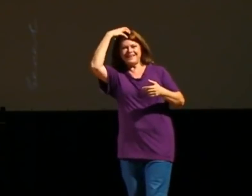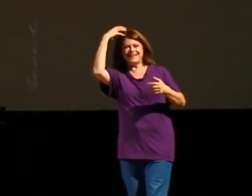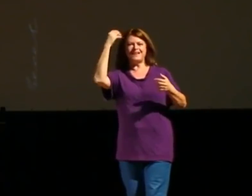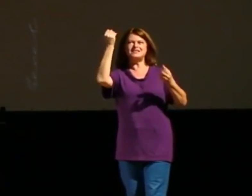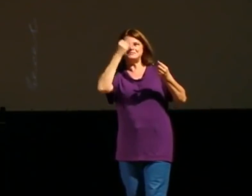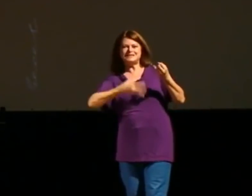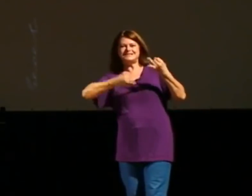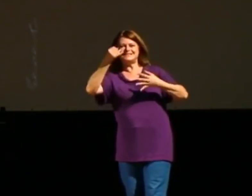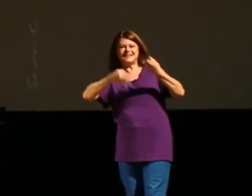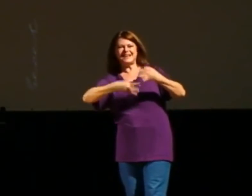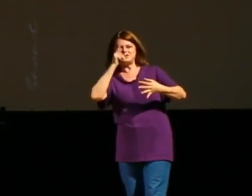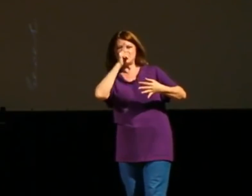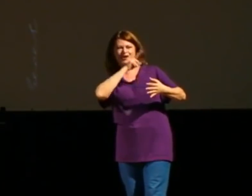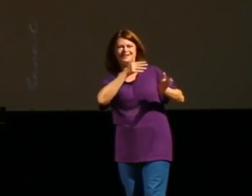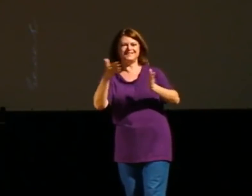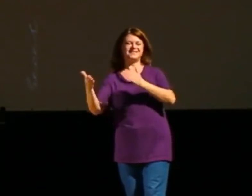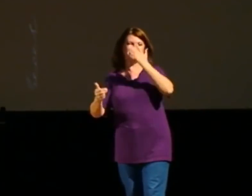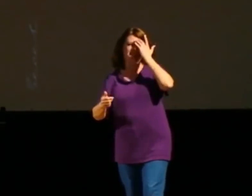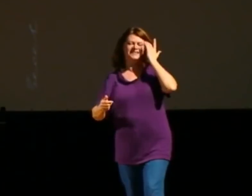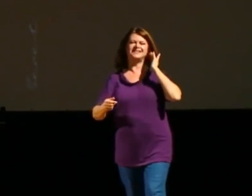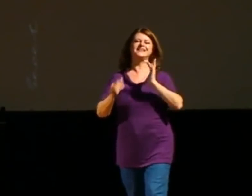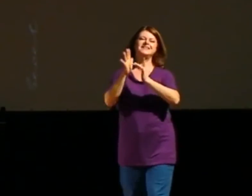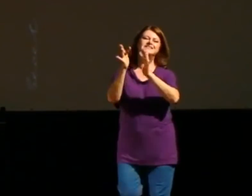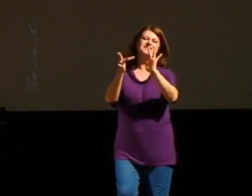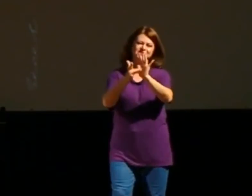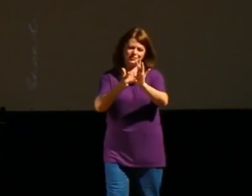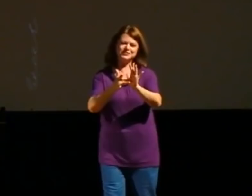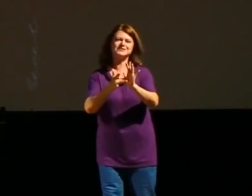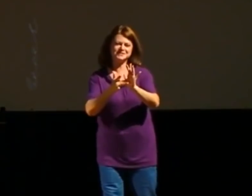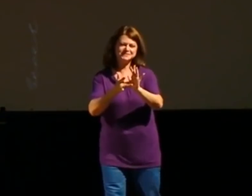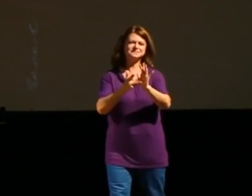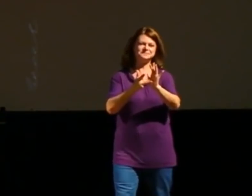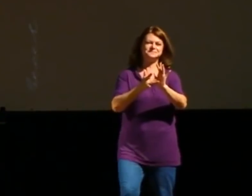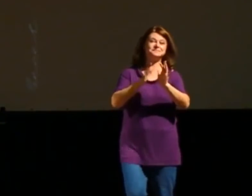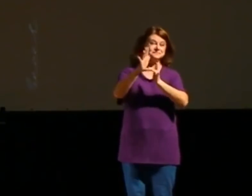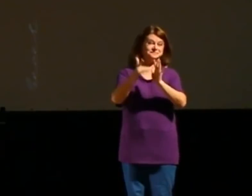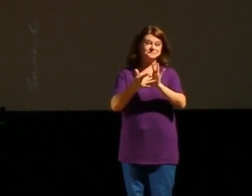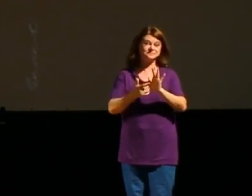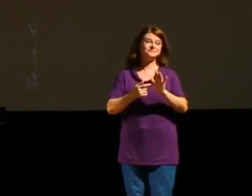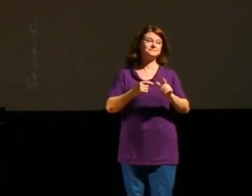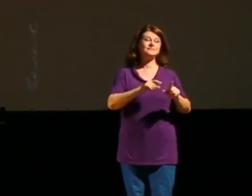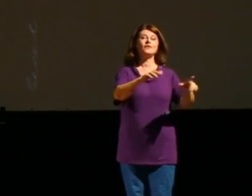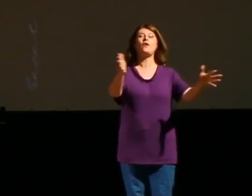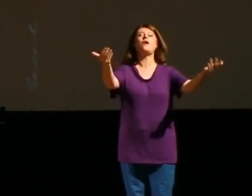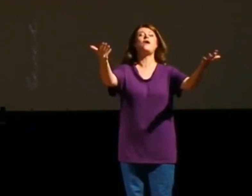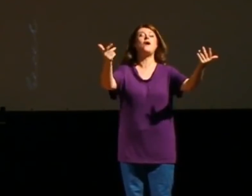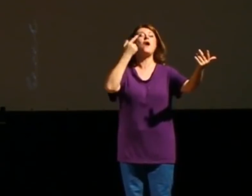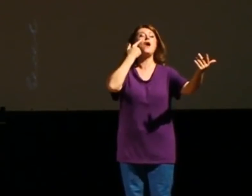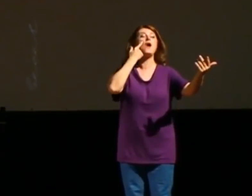Na verdade, o que Jesus faz é jogar os holofotes no Pai. Eu e o Pai somos um.